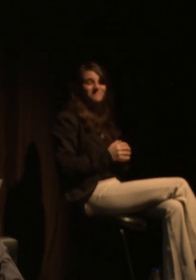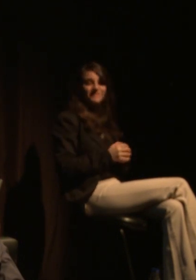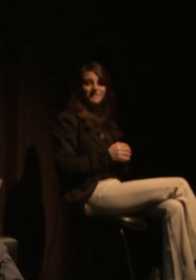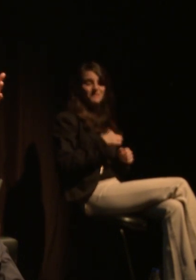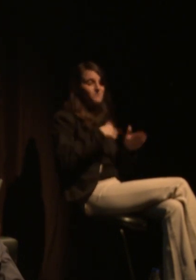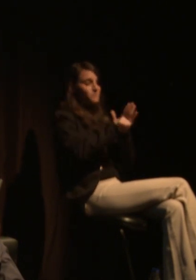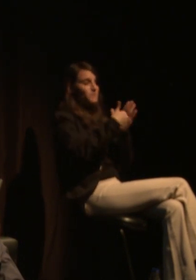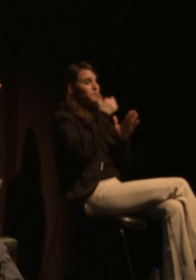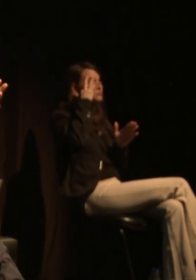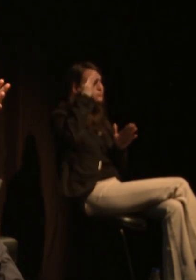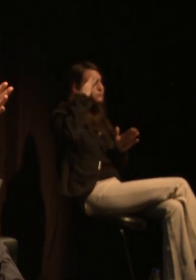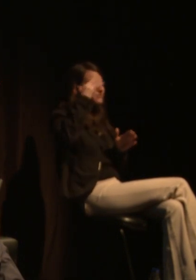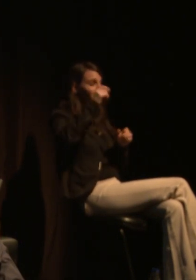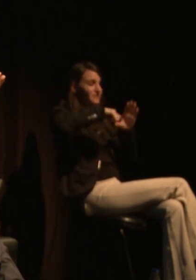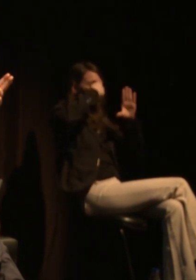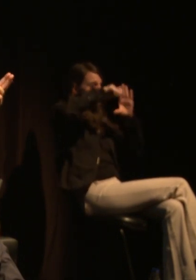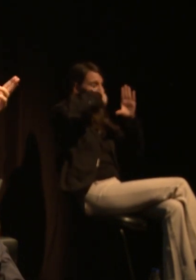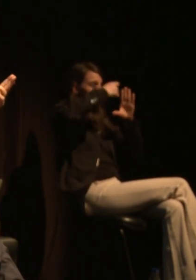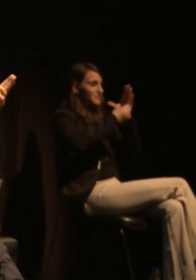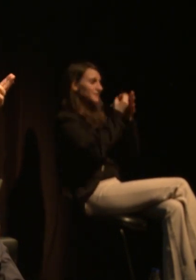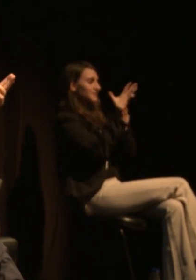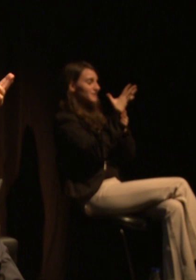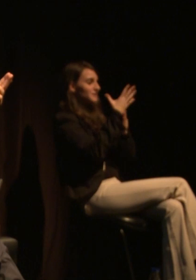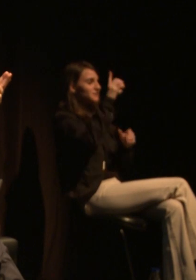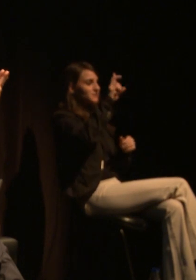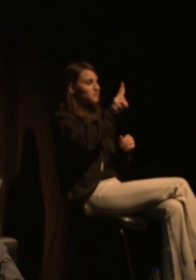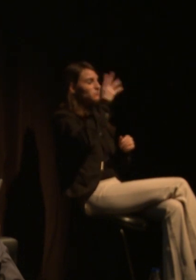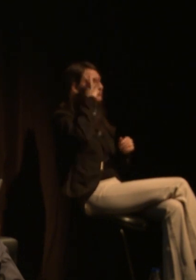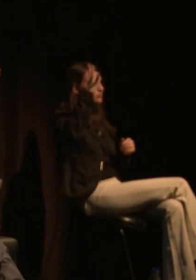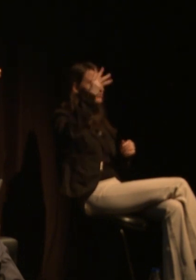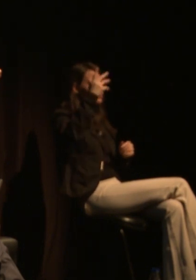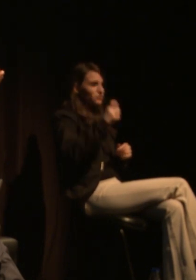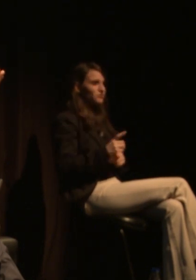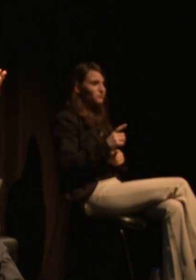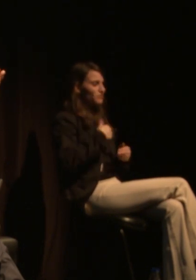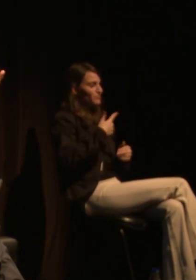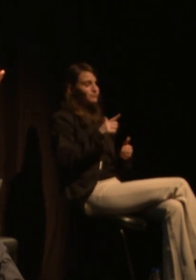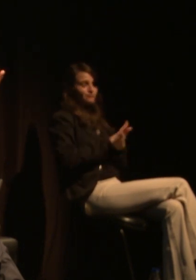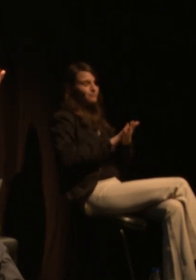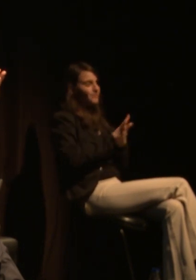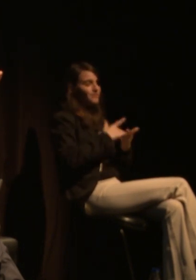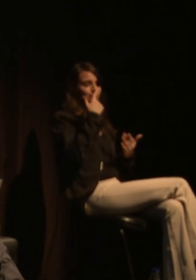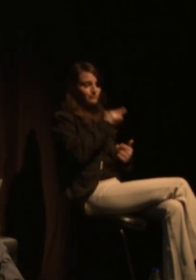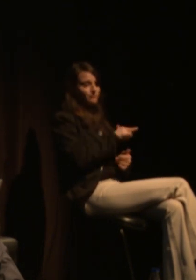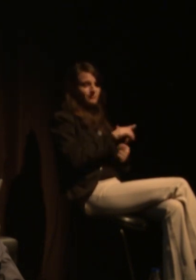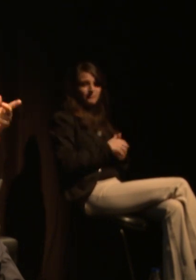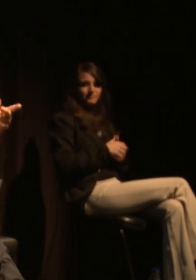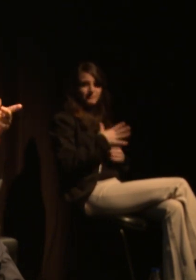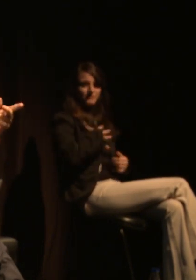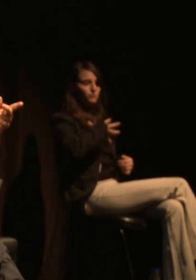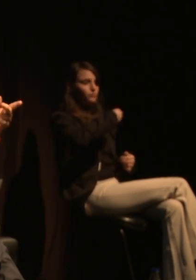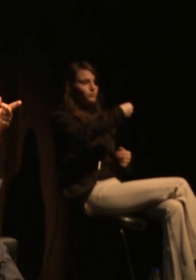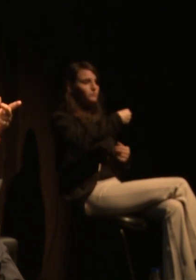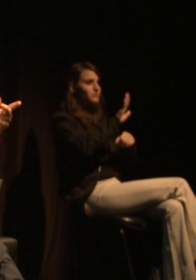Meu primeiro sonho era ser roteirista, o segundo sonho ser diretor. Nunca fui nada dos dois. Meu filho é que